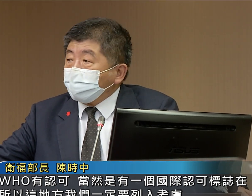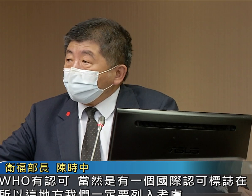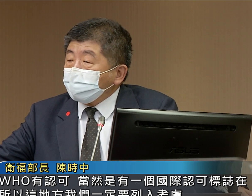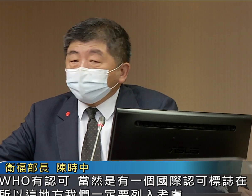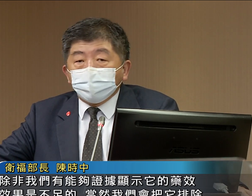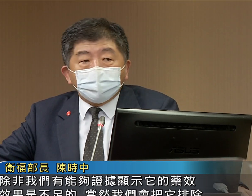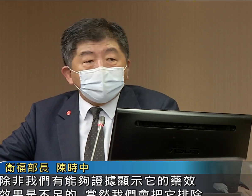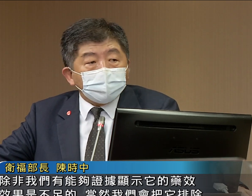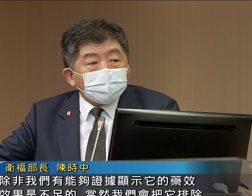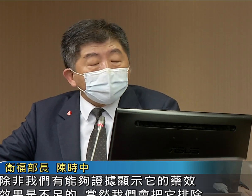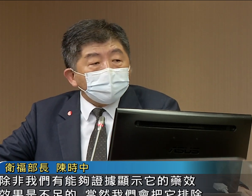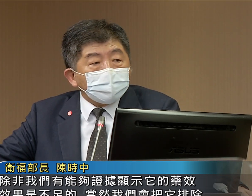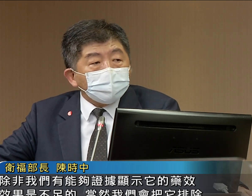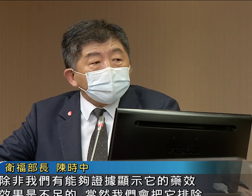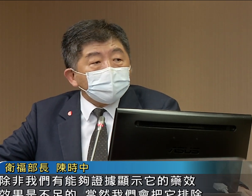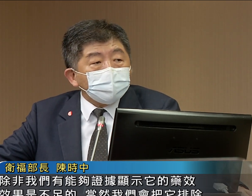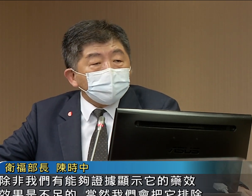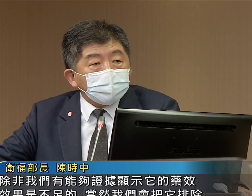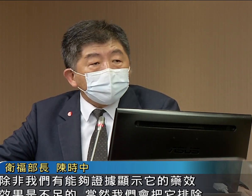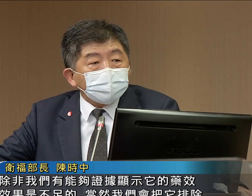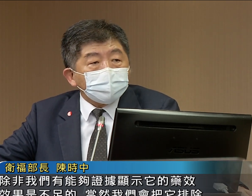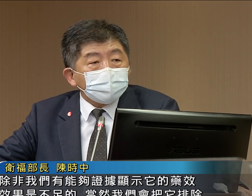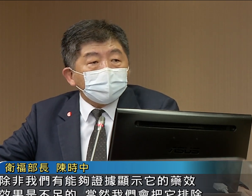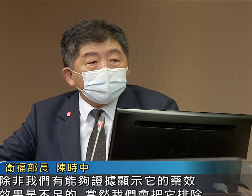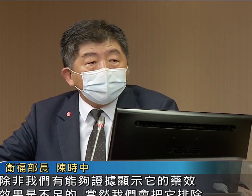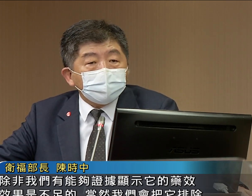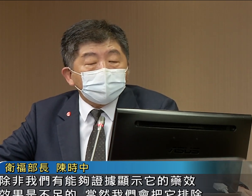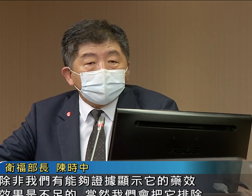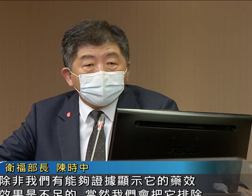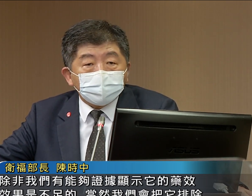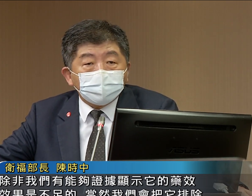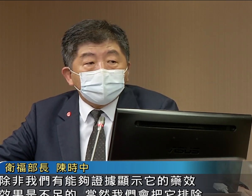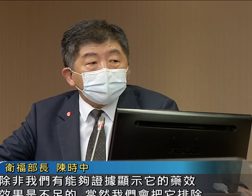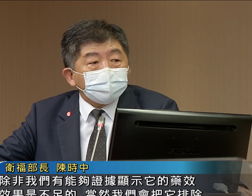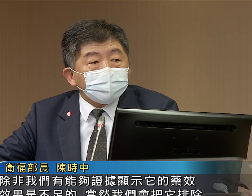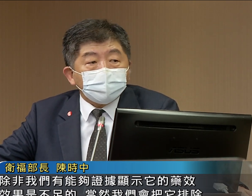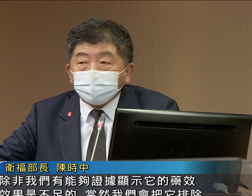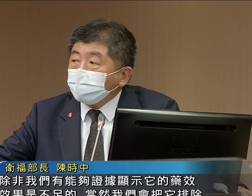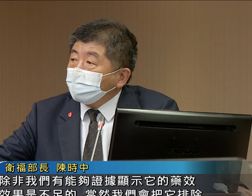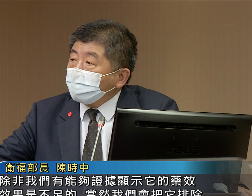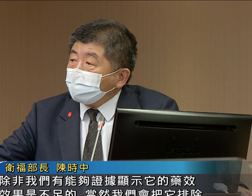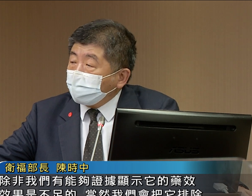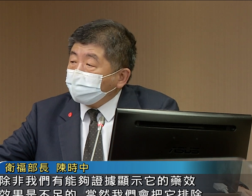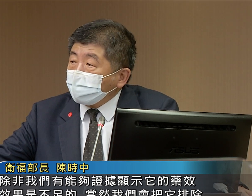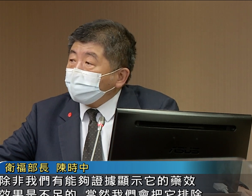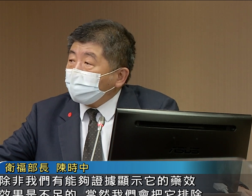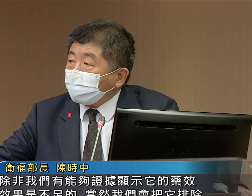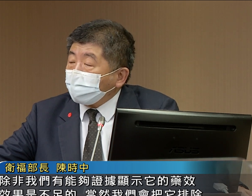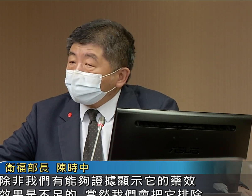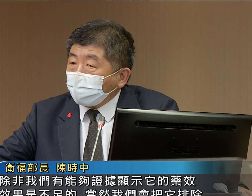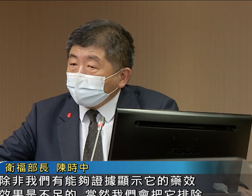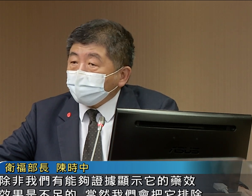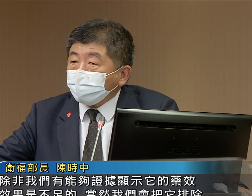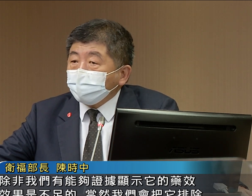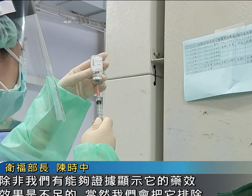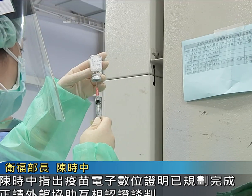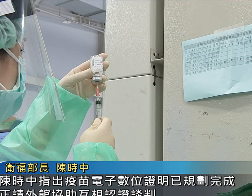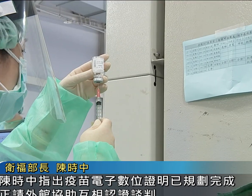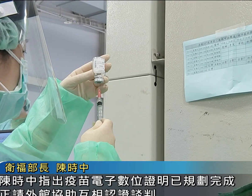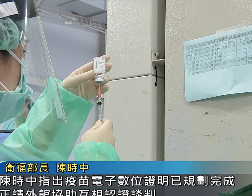虑，除非我们有能够有证据显示它的药效效果是不足的， 好，那我们再把它排除。 陈时中指